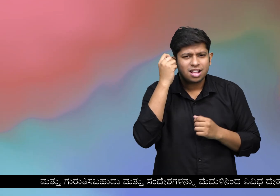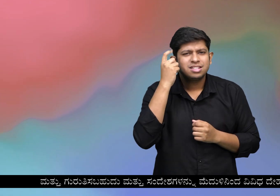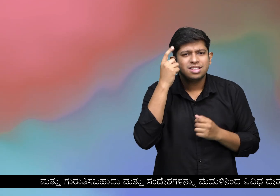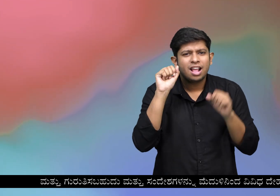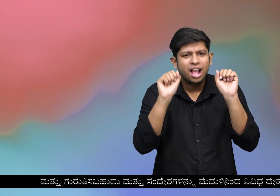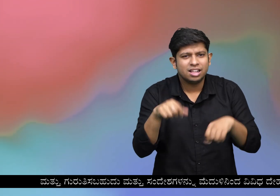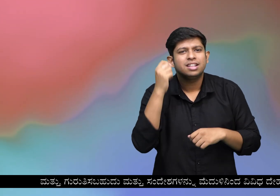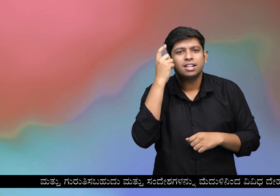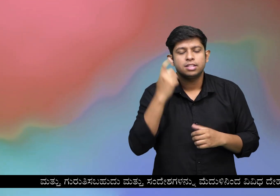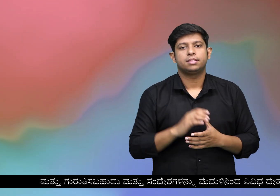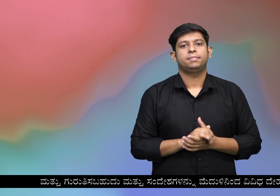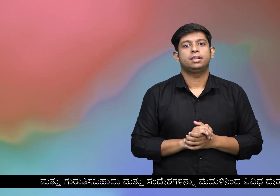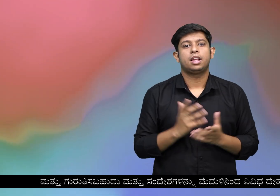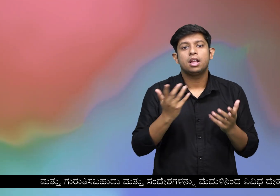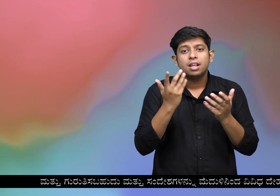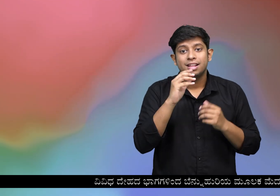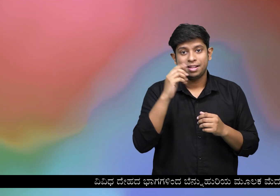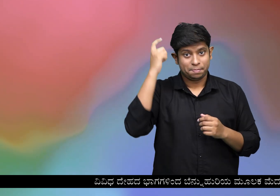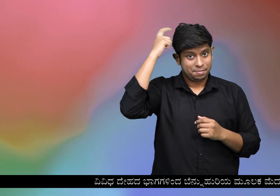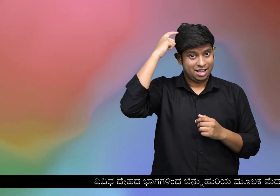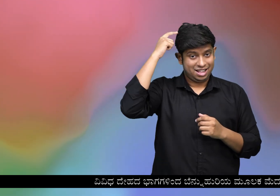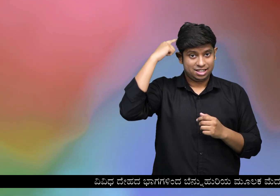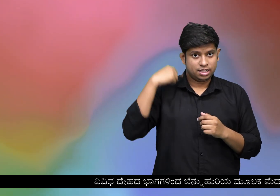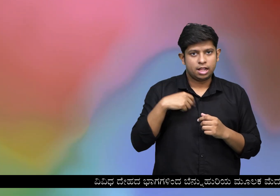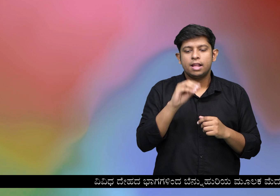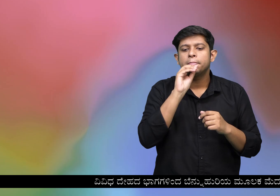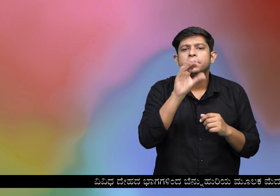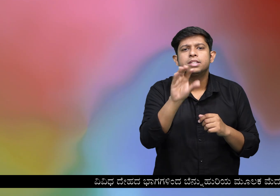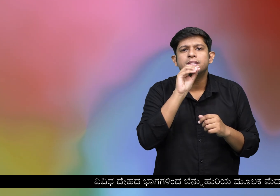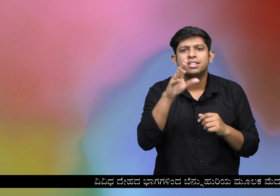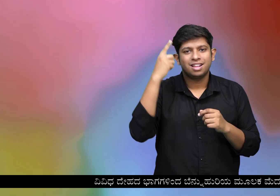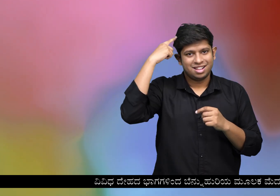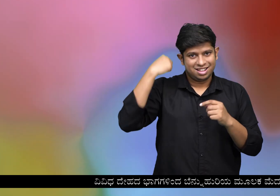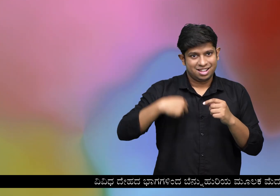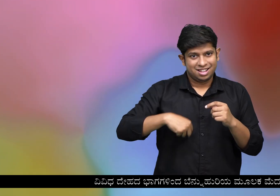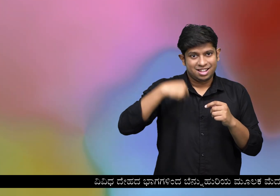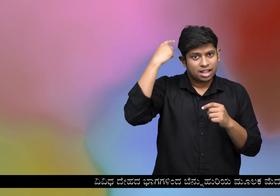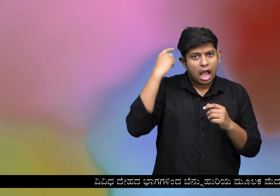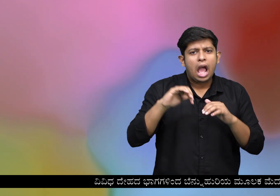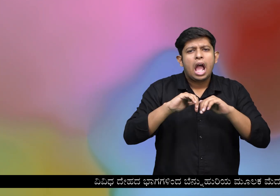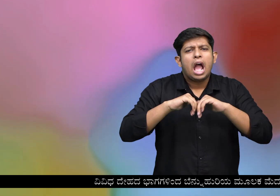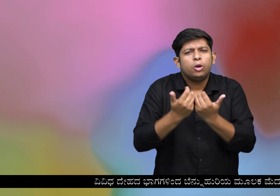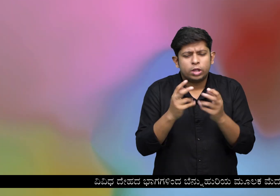ವಿವಿಧ ದೇಹದ ಭಾಗಗಳಿಗೆ ಮತ್ತು ವಿವಿಧ ದೇಹದ ಭಾಗಗಳಿಂದ ಬೆನ್ನುಹುರಿಯ ಮೂಲಕ ಮೆದುಳಿಗೆ